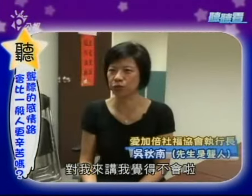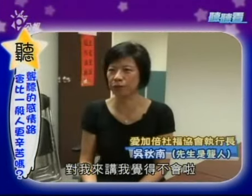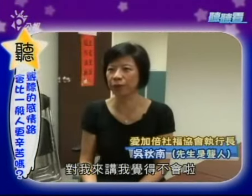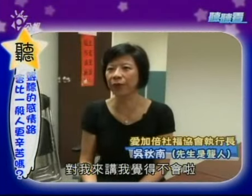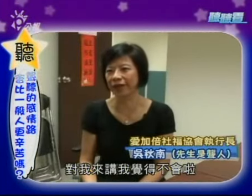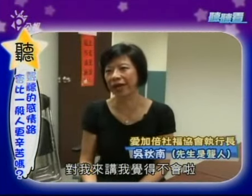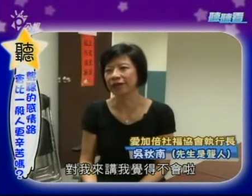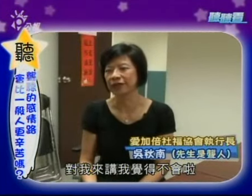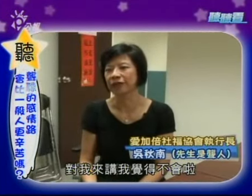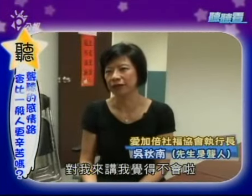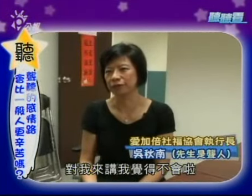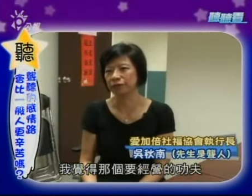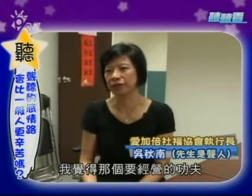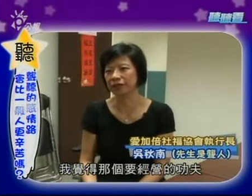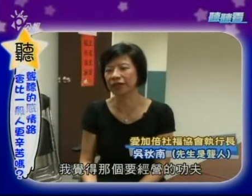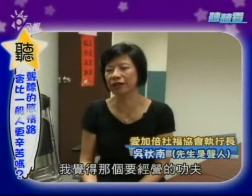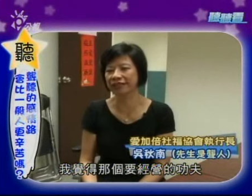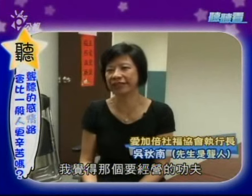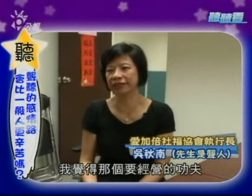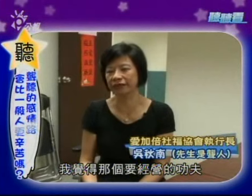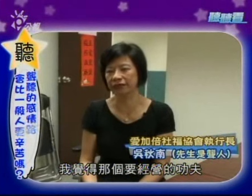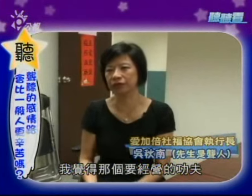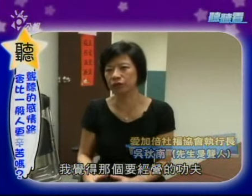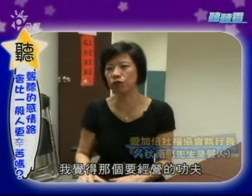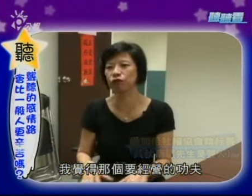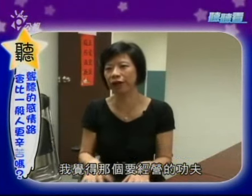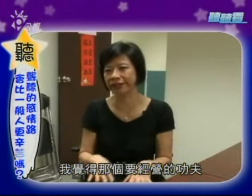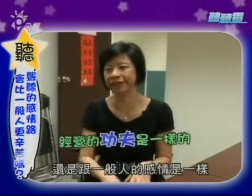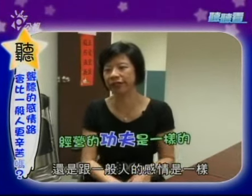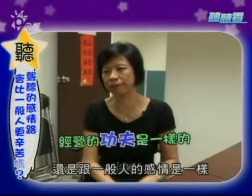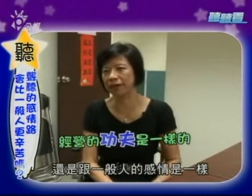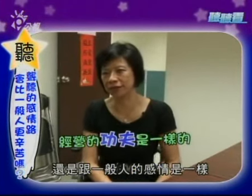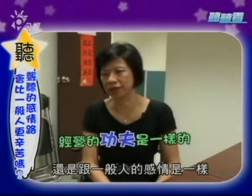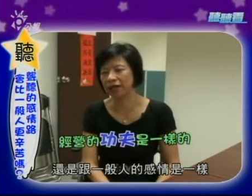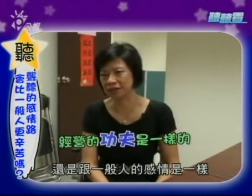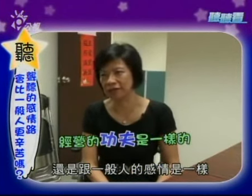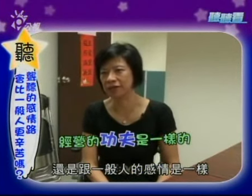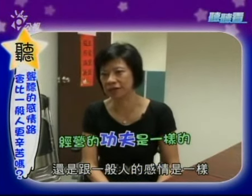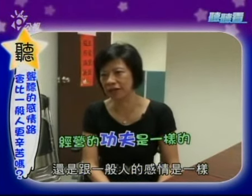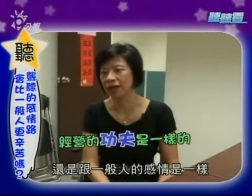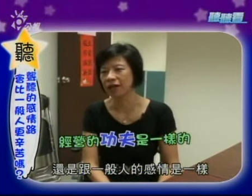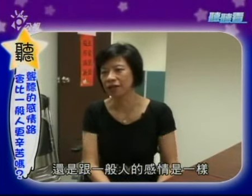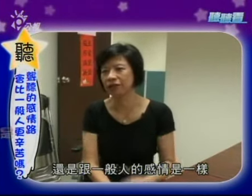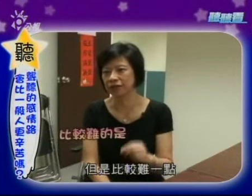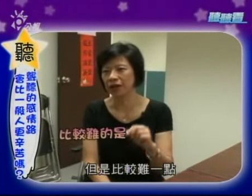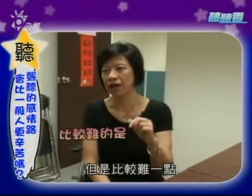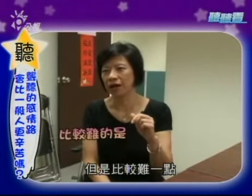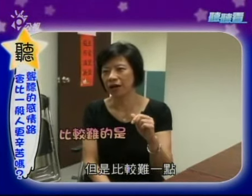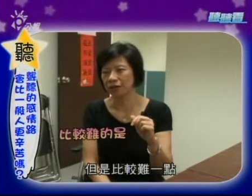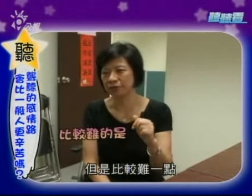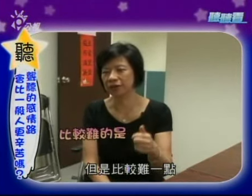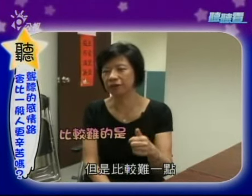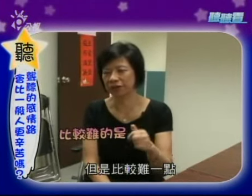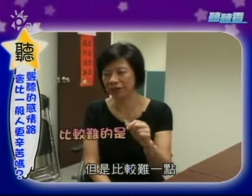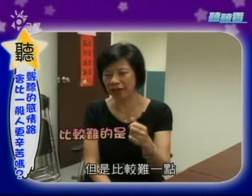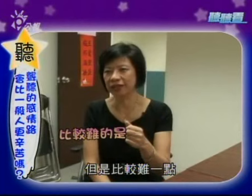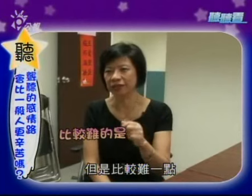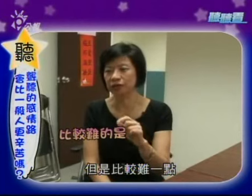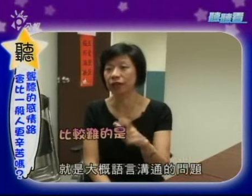不会啦我觉得那个要经营的功夫还是跟官人的感情是一样的但是比较难一点就是大概